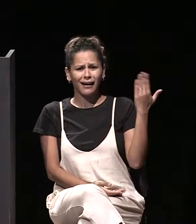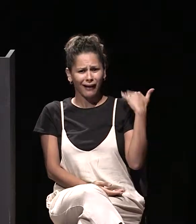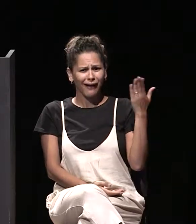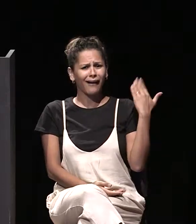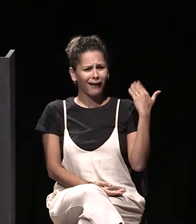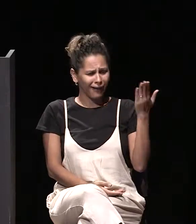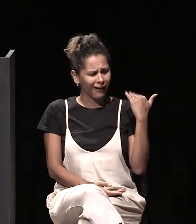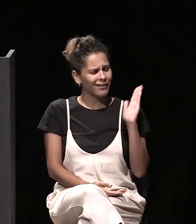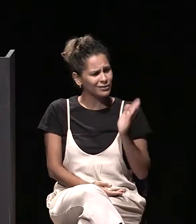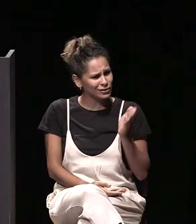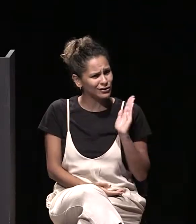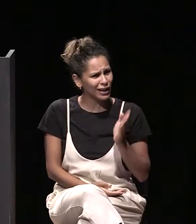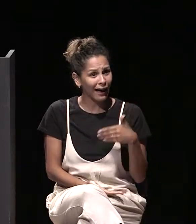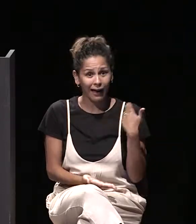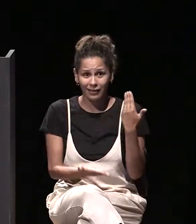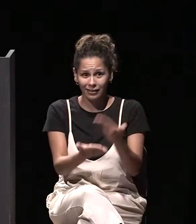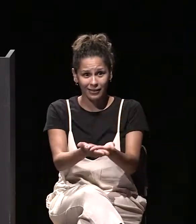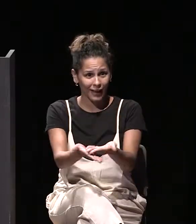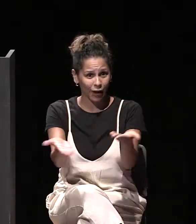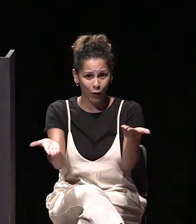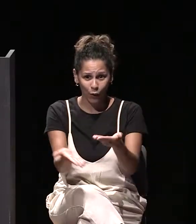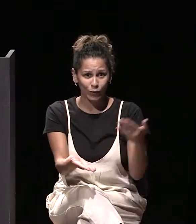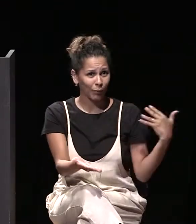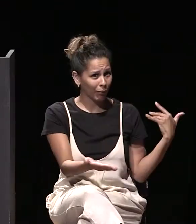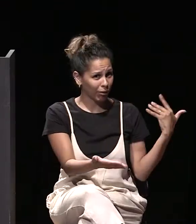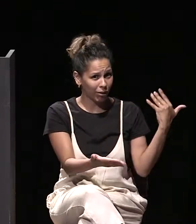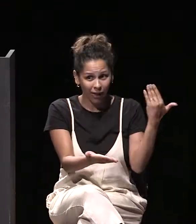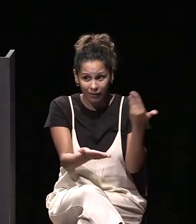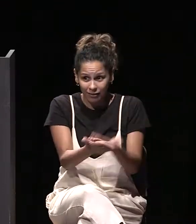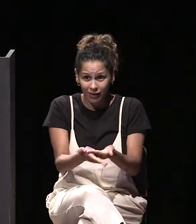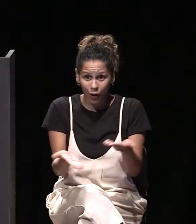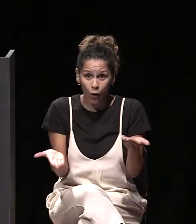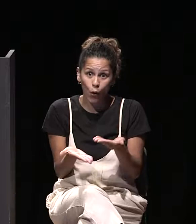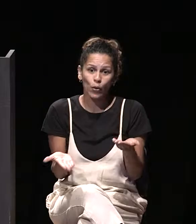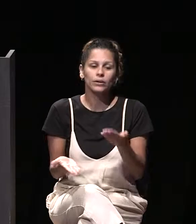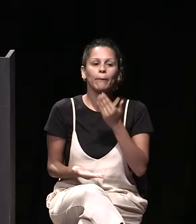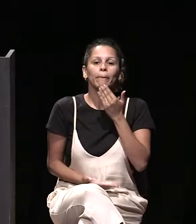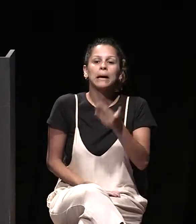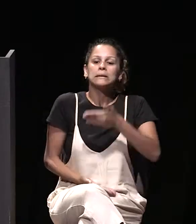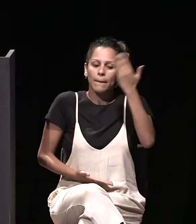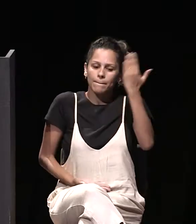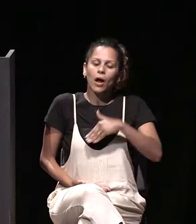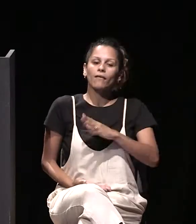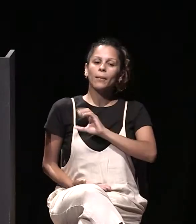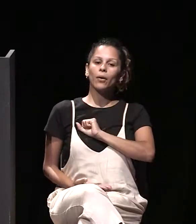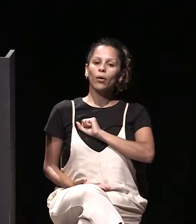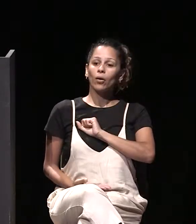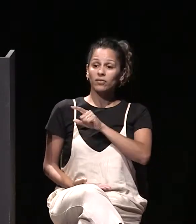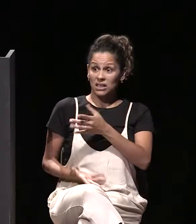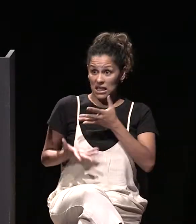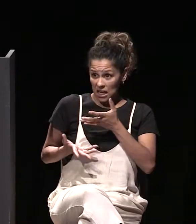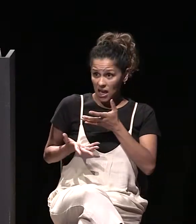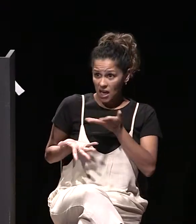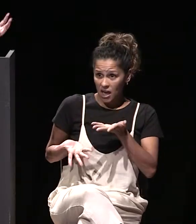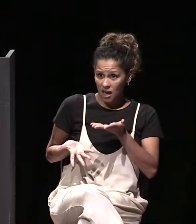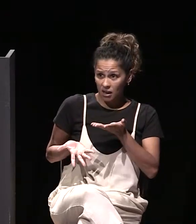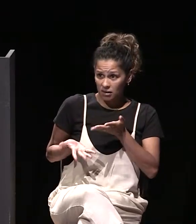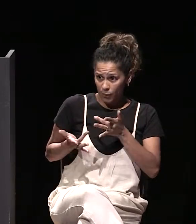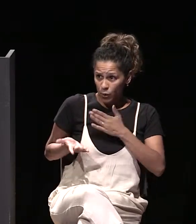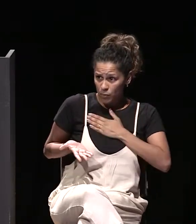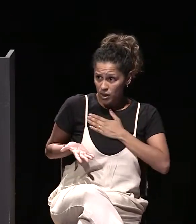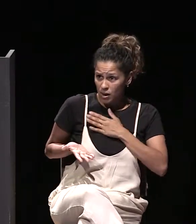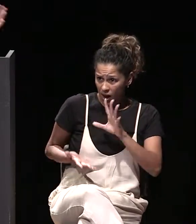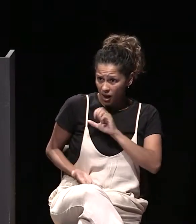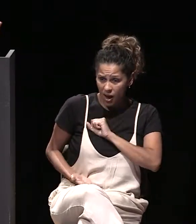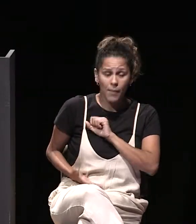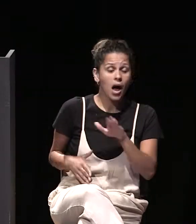de amor. Até hoje se pede ainda a prova de amor. Se você realmente me quer, você tem que transar comigo. Ou, não,